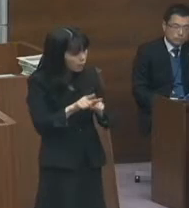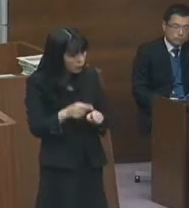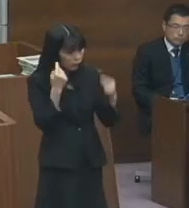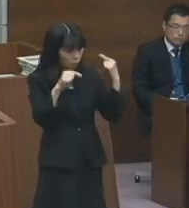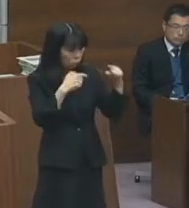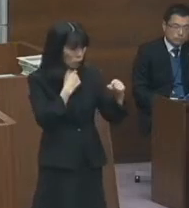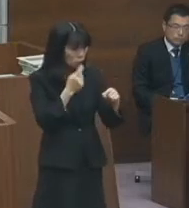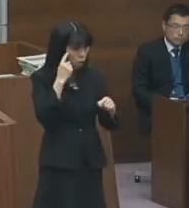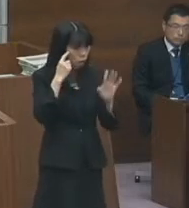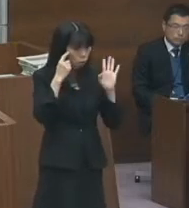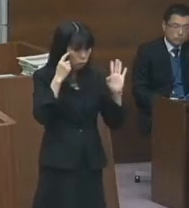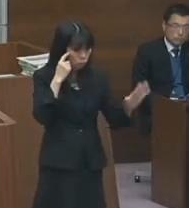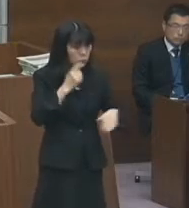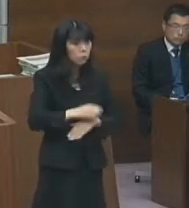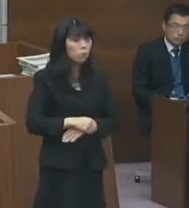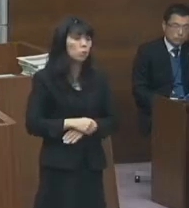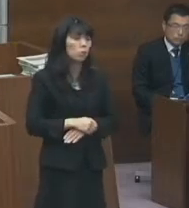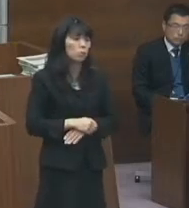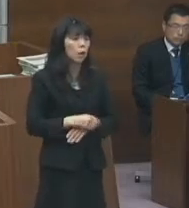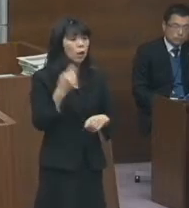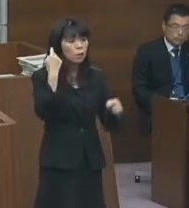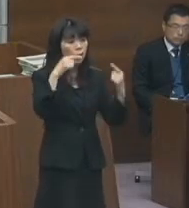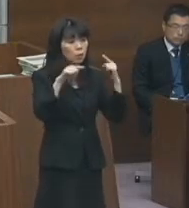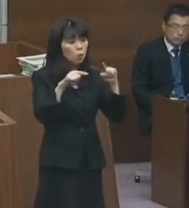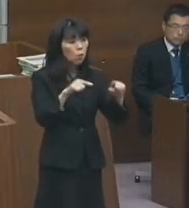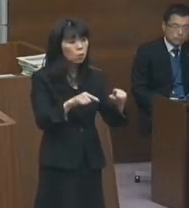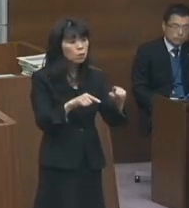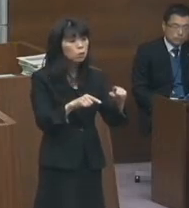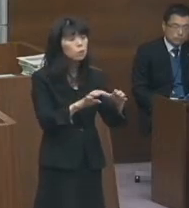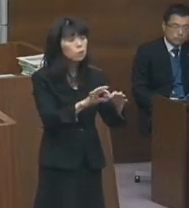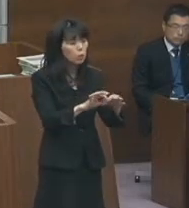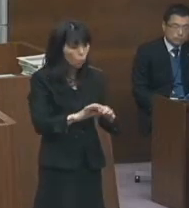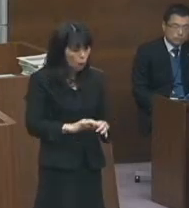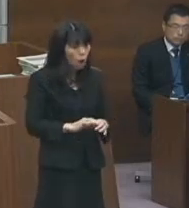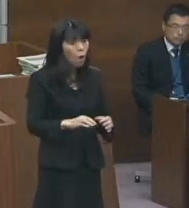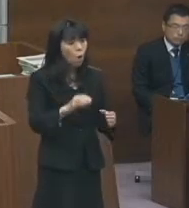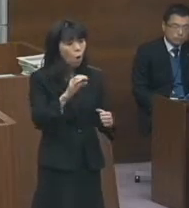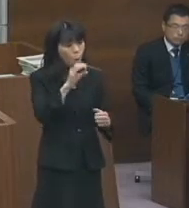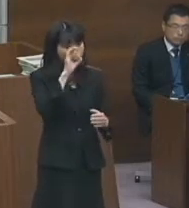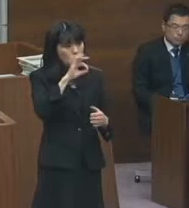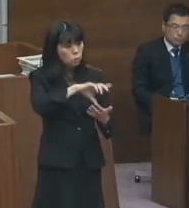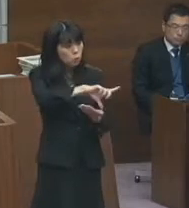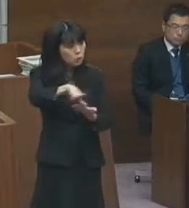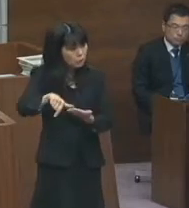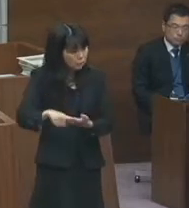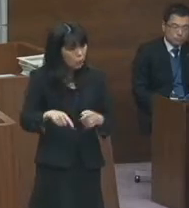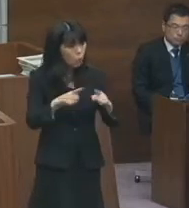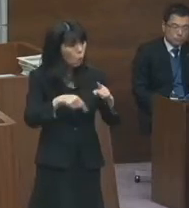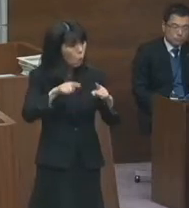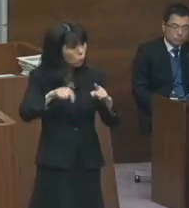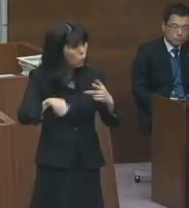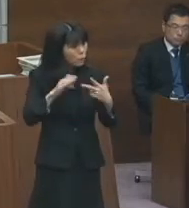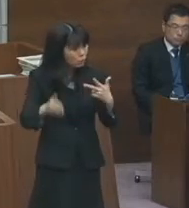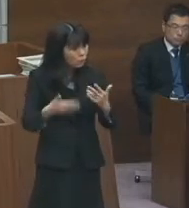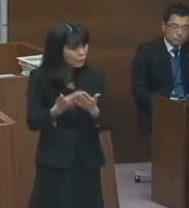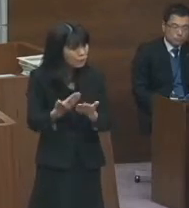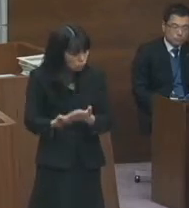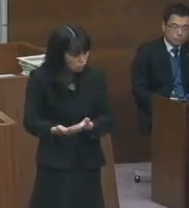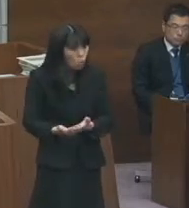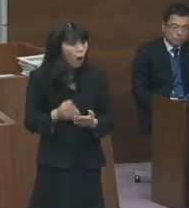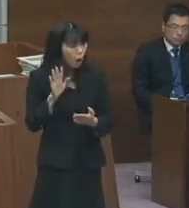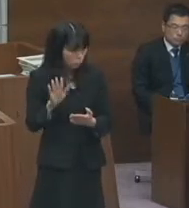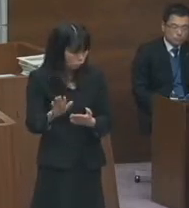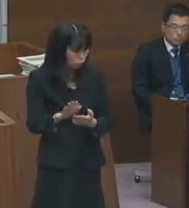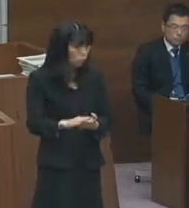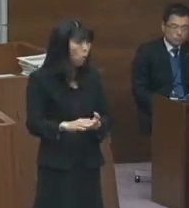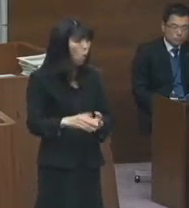いと考えております。検討にあたりましては、大久保地区における公共施設のニーズはもとより、本市全体を